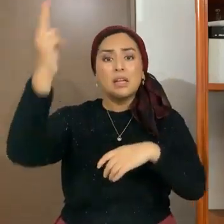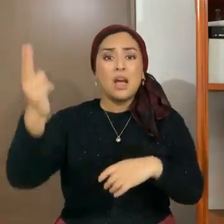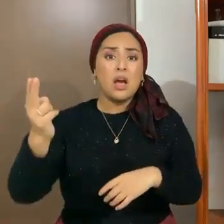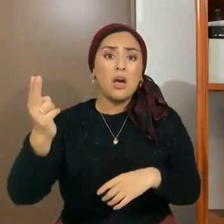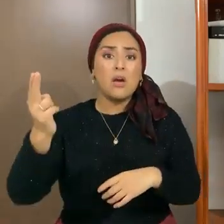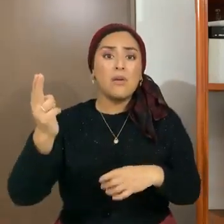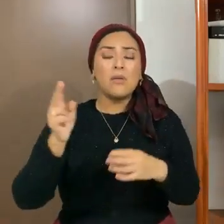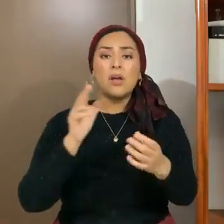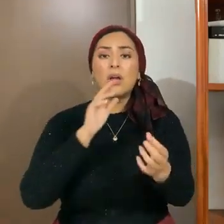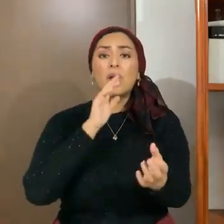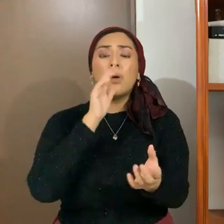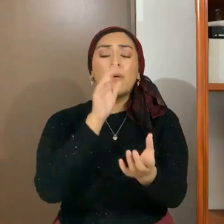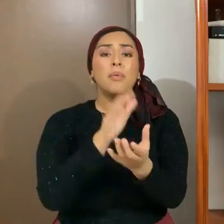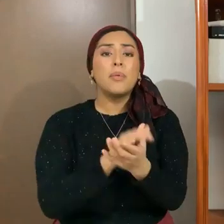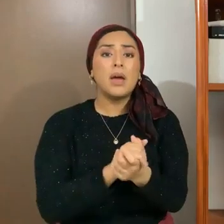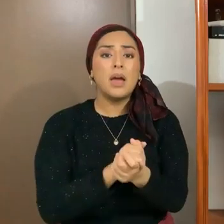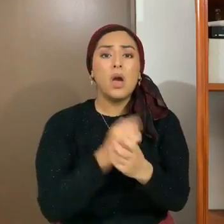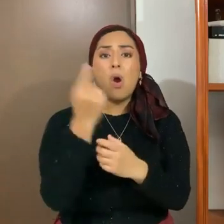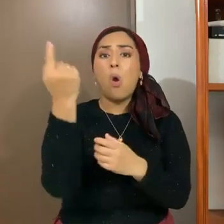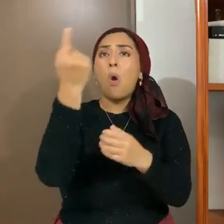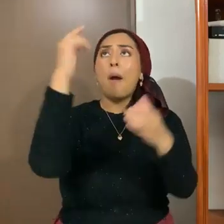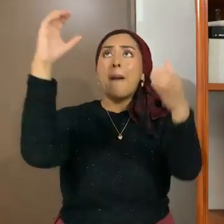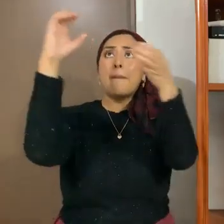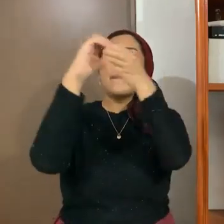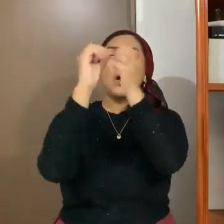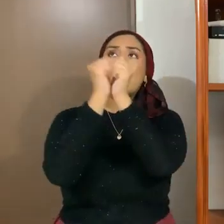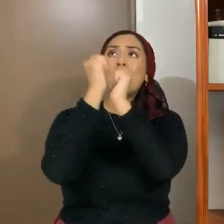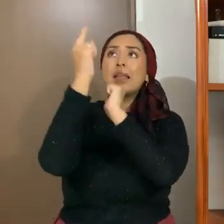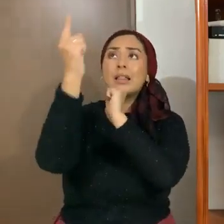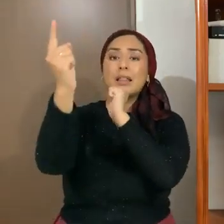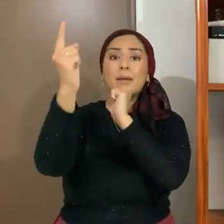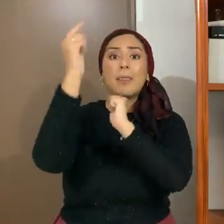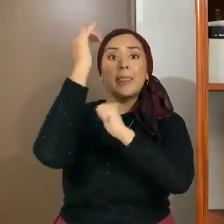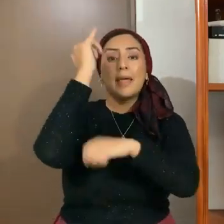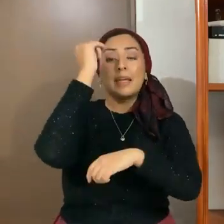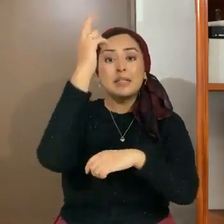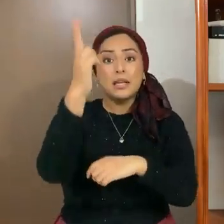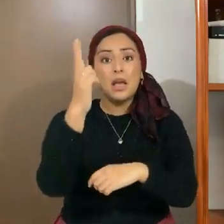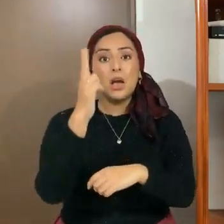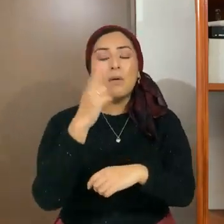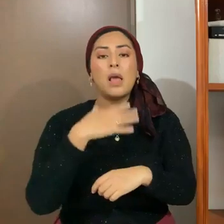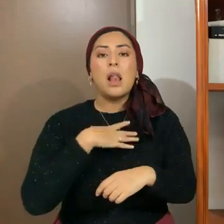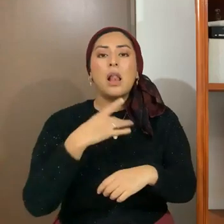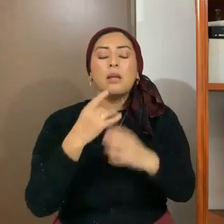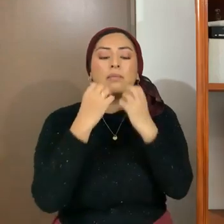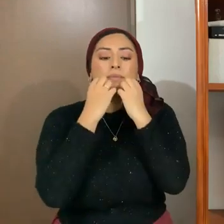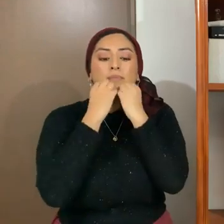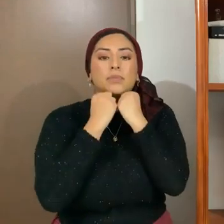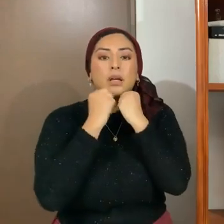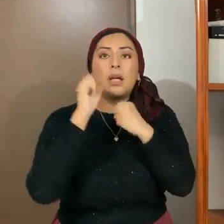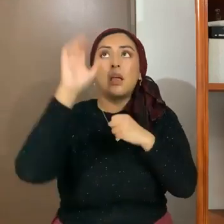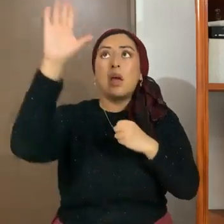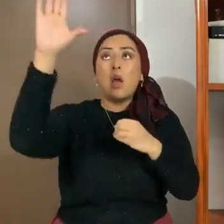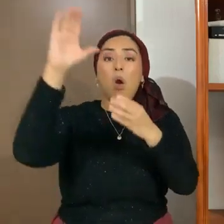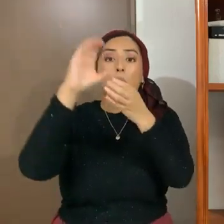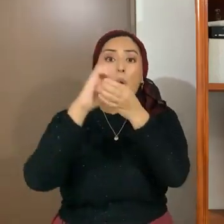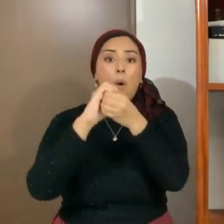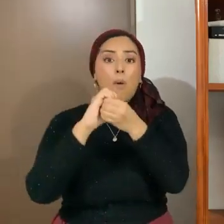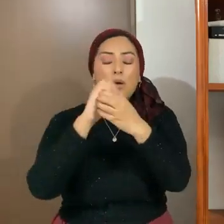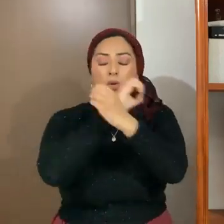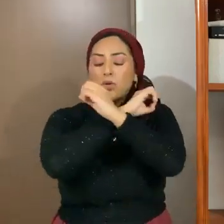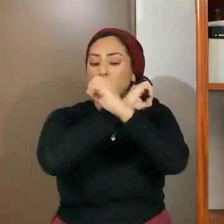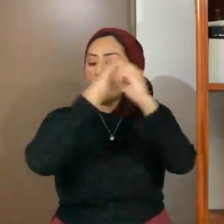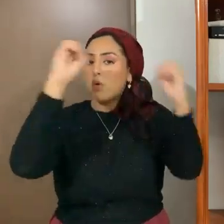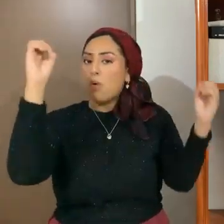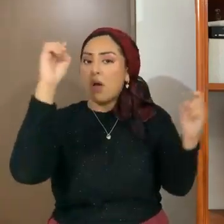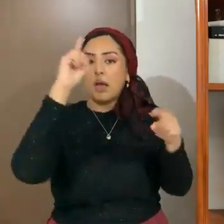como la novia será solamente de Él. Porque Yahweh es celoso, lo que a Él le pertenece, nadie